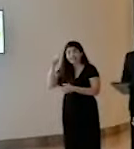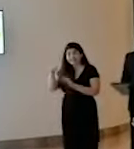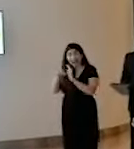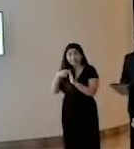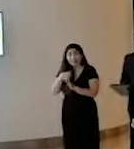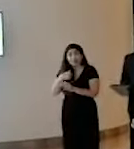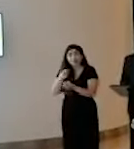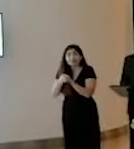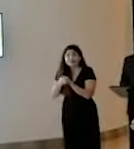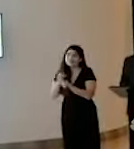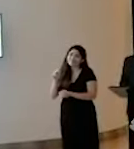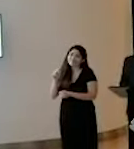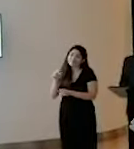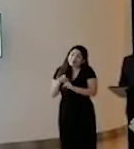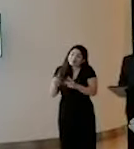pero hay que decidir.